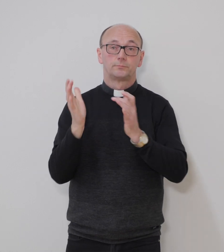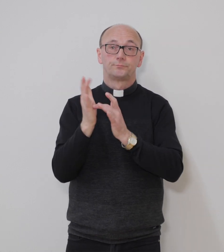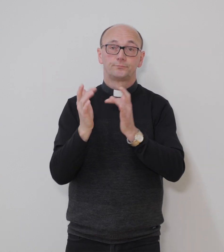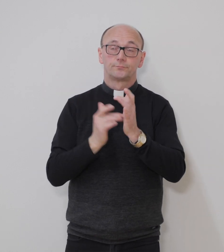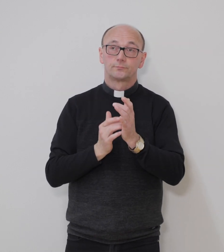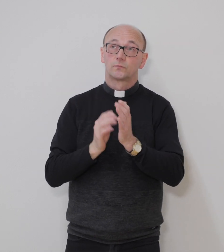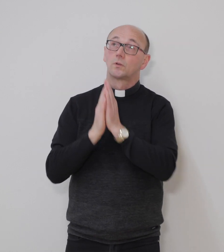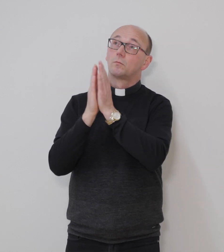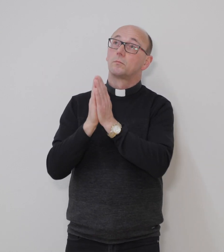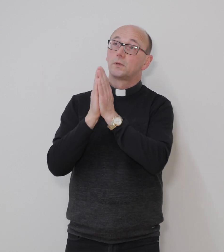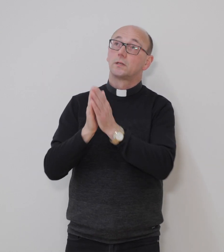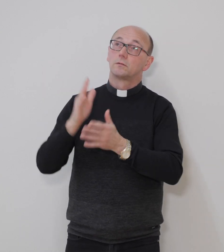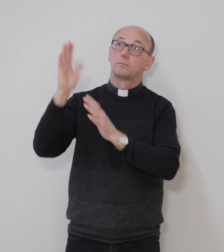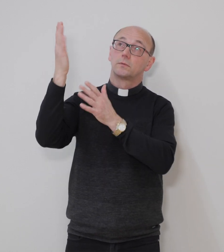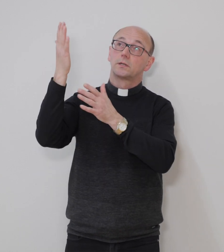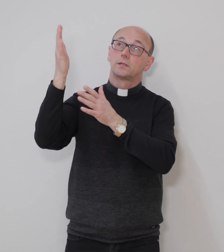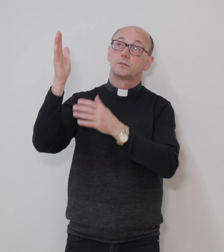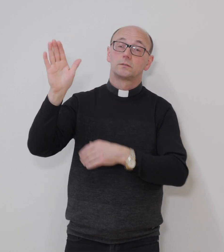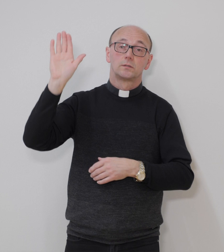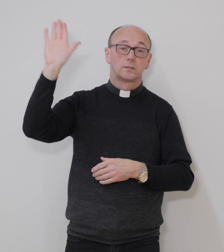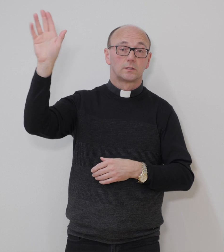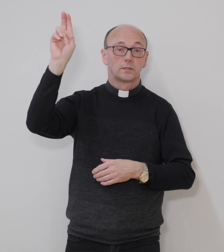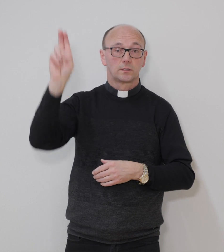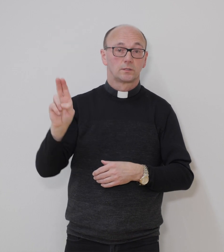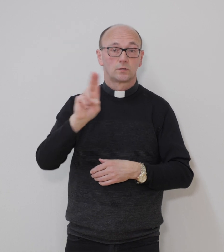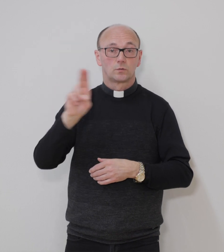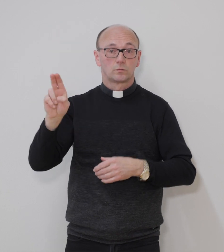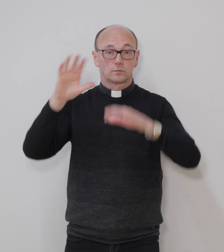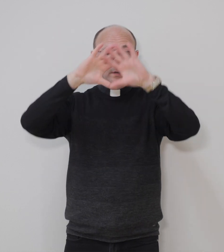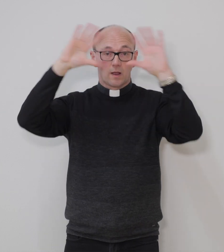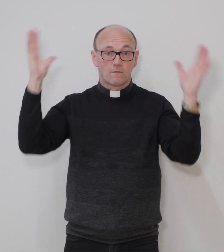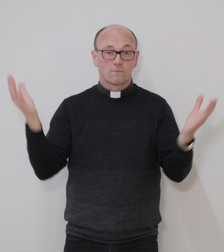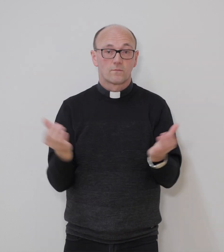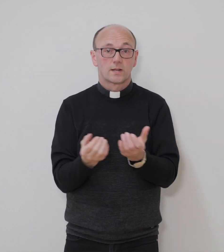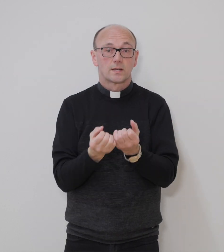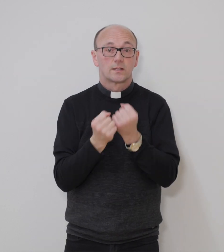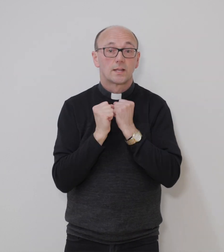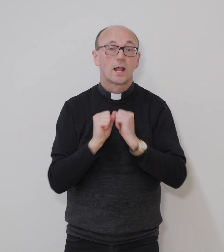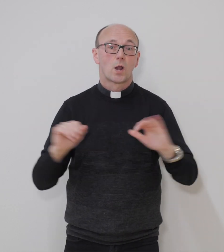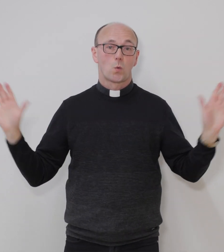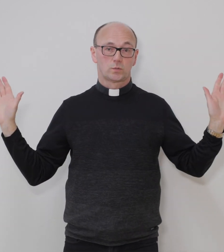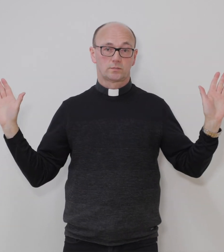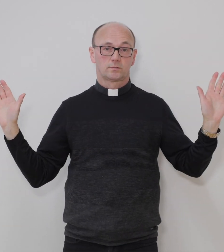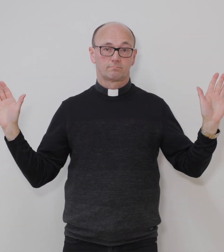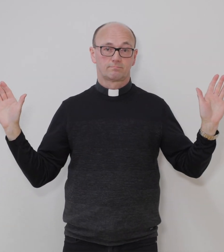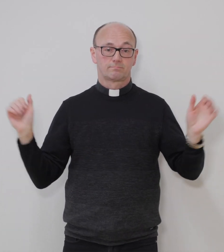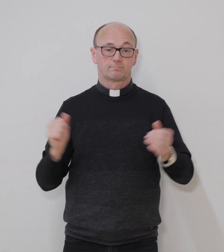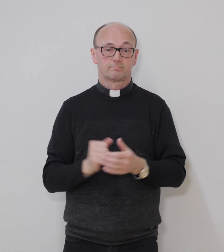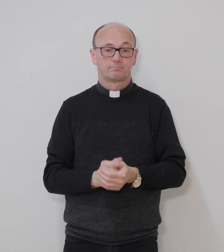Wir beten dich an, Herr Jesus Christus, und preisen dich, denn durch dein heiliges Kreuz hast du die Welt erlöst.